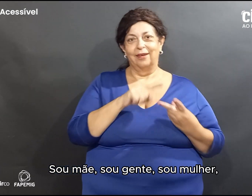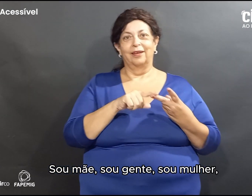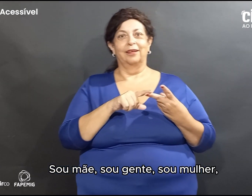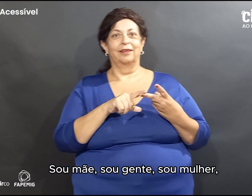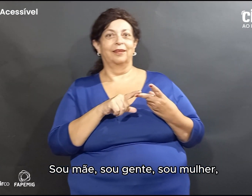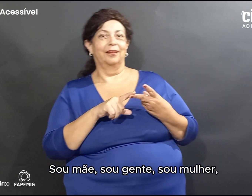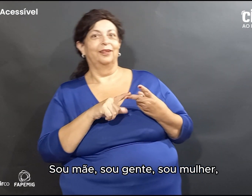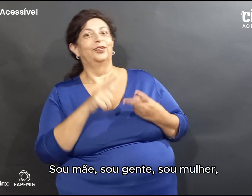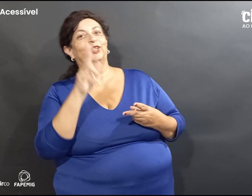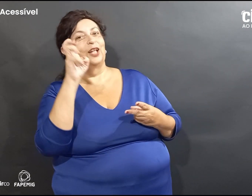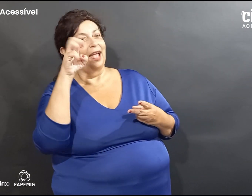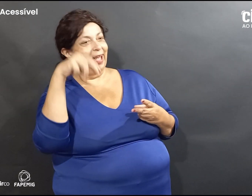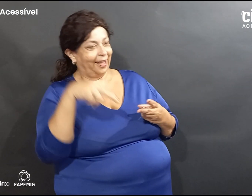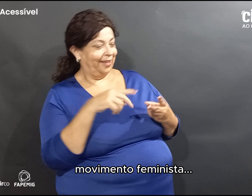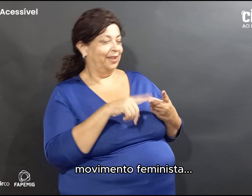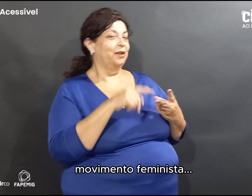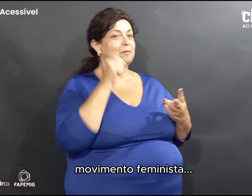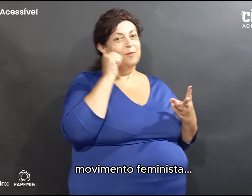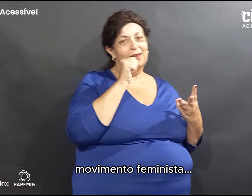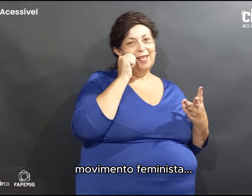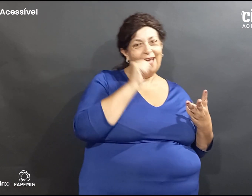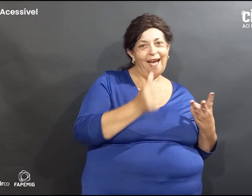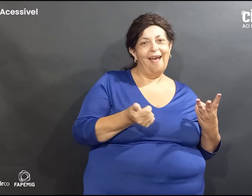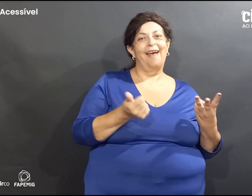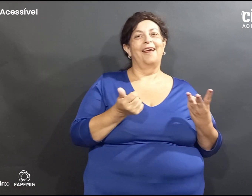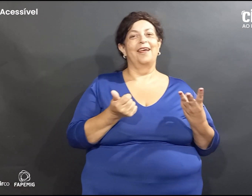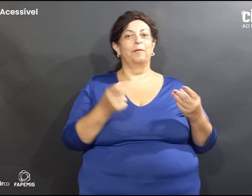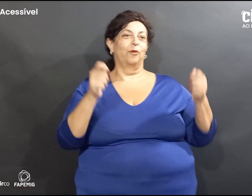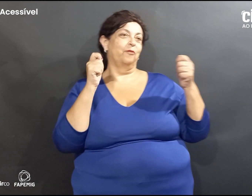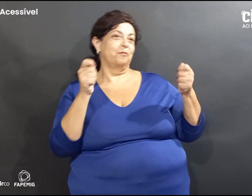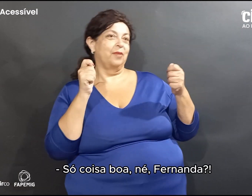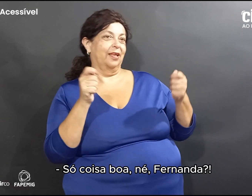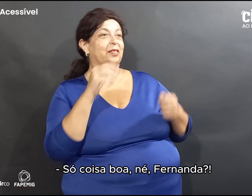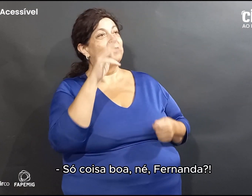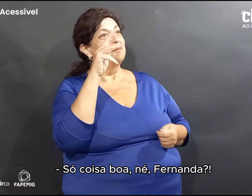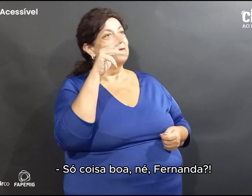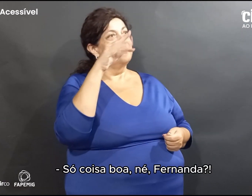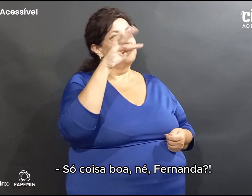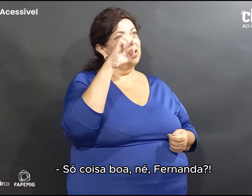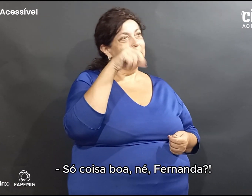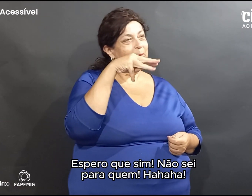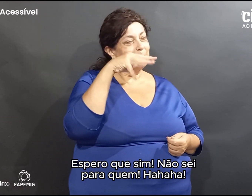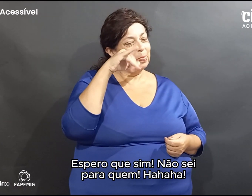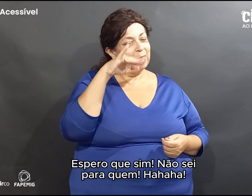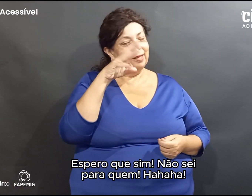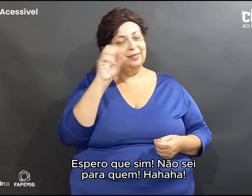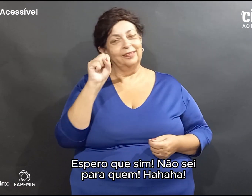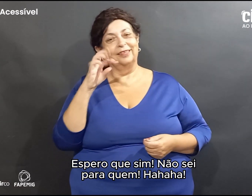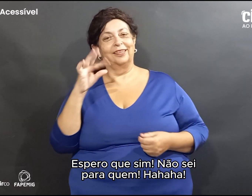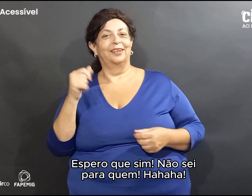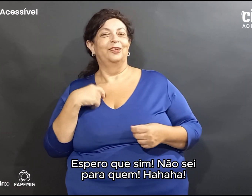sou mulher, sou movimento feminista. Só coisa boa, né, Fernanda? Espero que sim, não sei pra